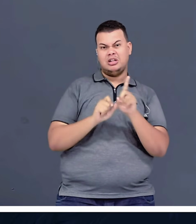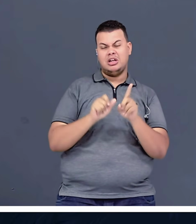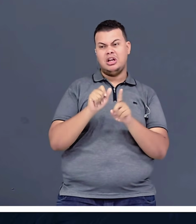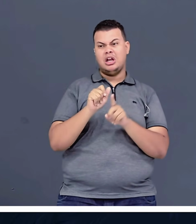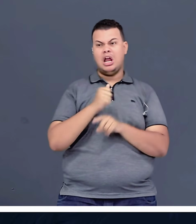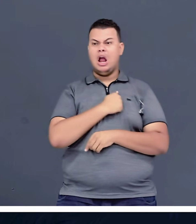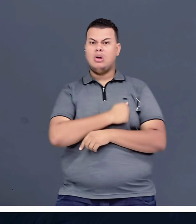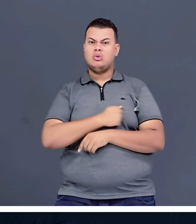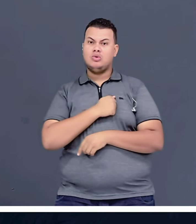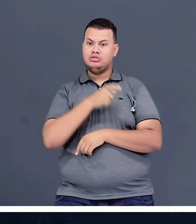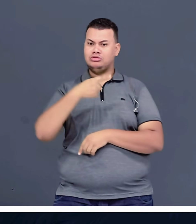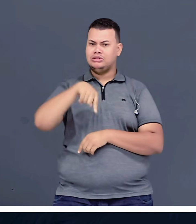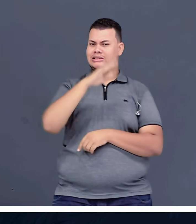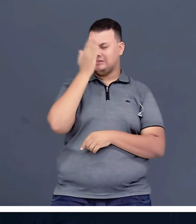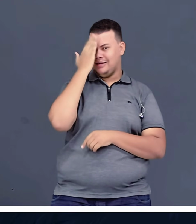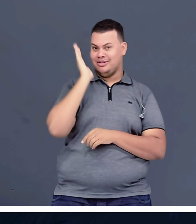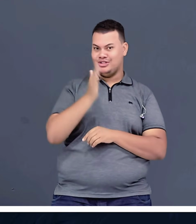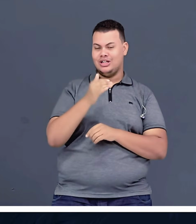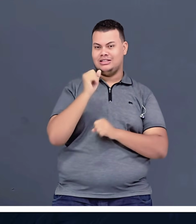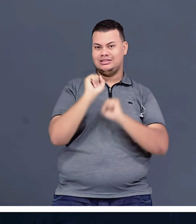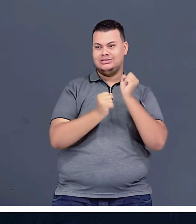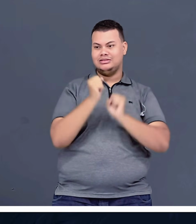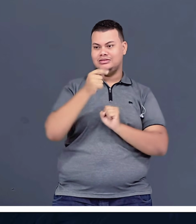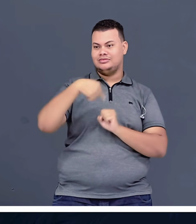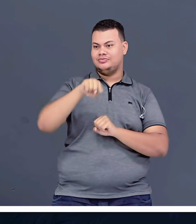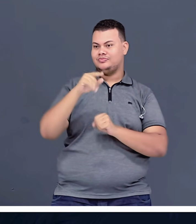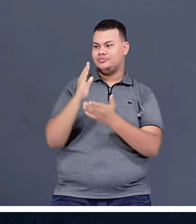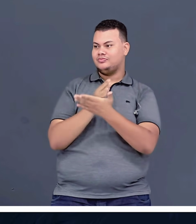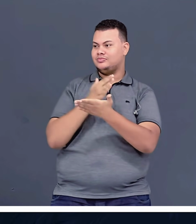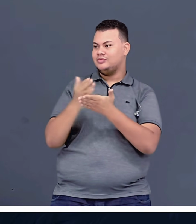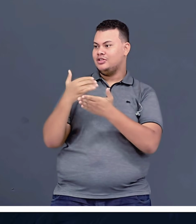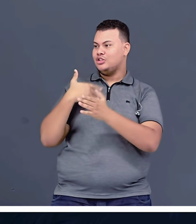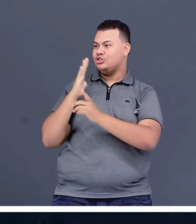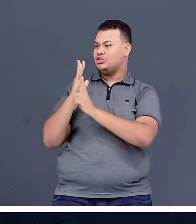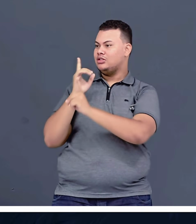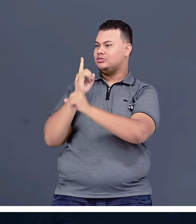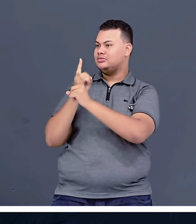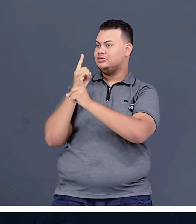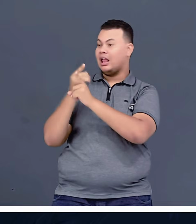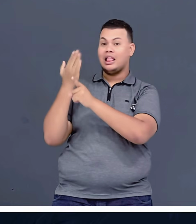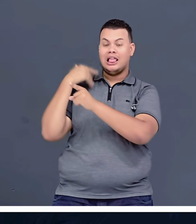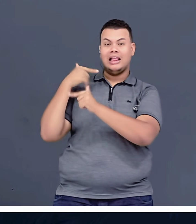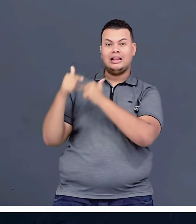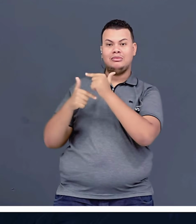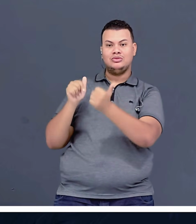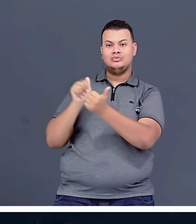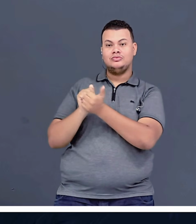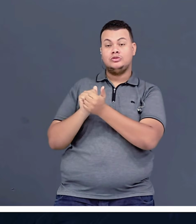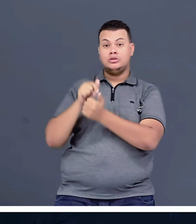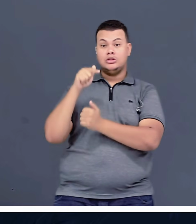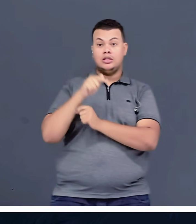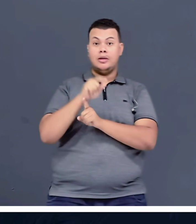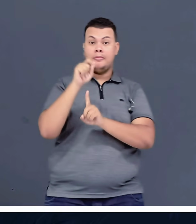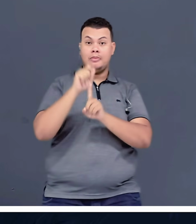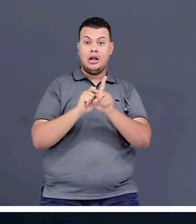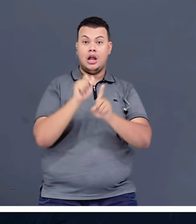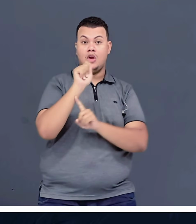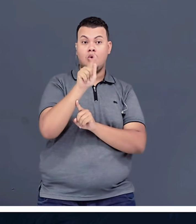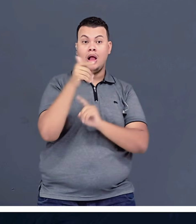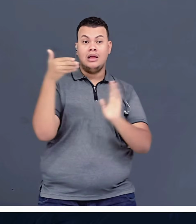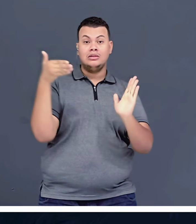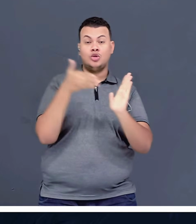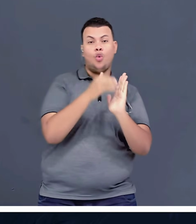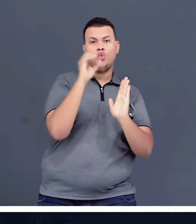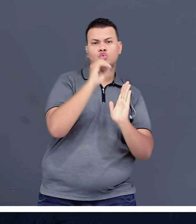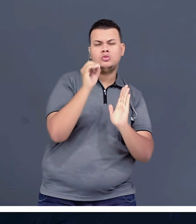quem aqui já trabalhou em indústria têxtil sabe como é. Tem alguns irmãos aqui que eu reencontrei daquela época. Mês de agosto até o mês de